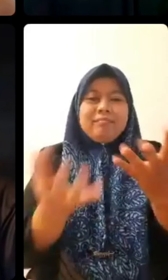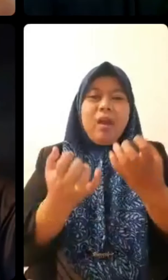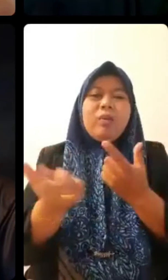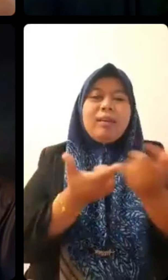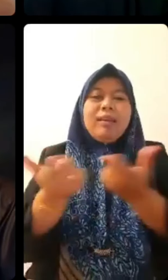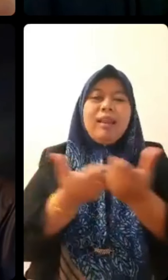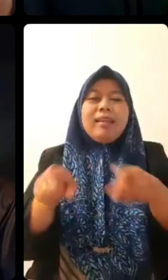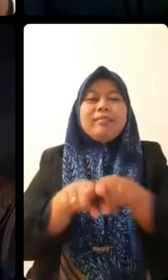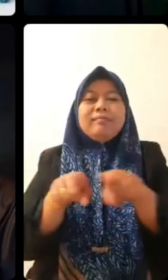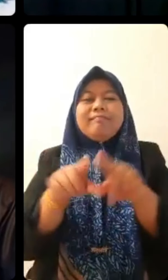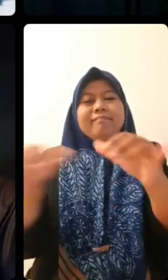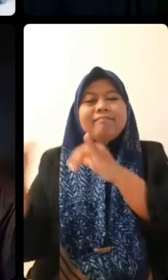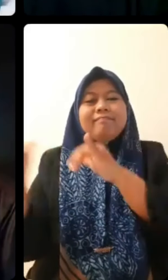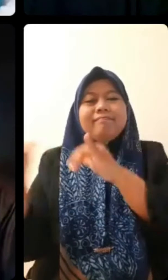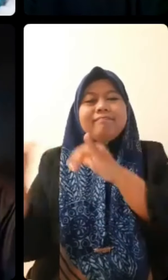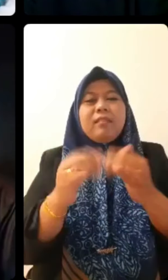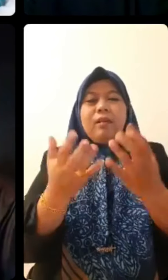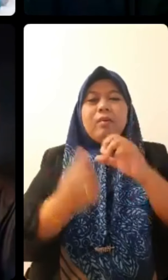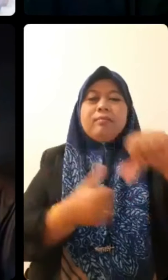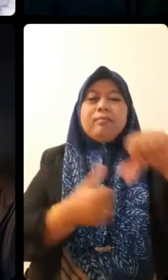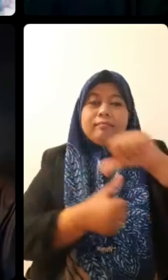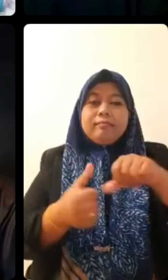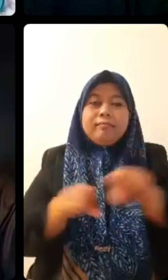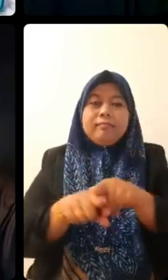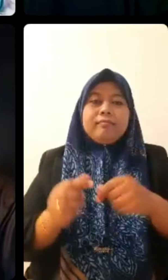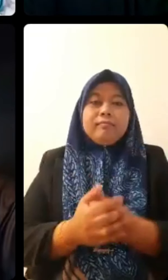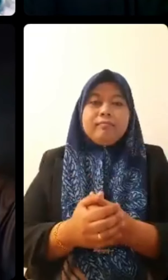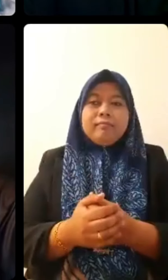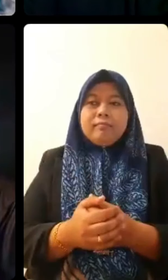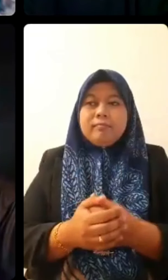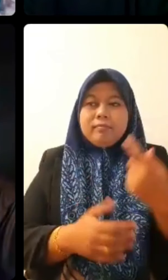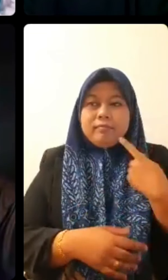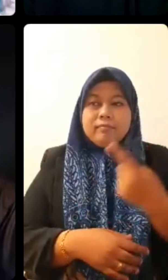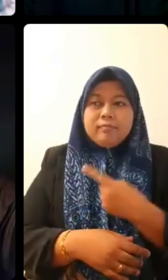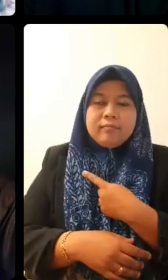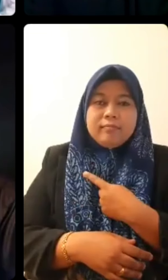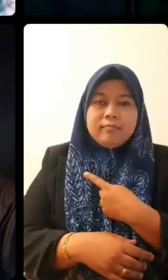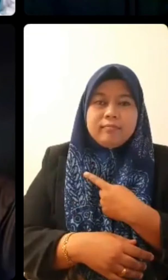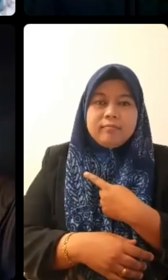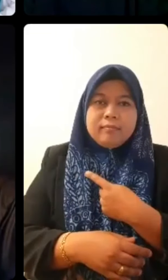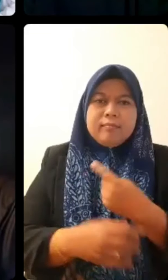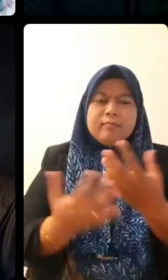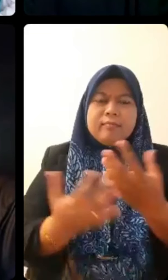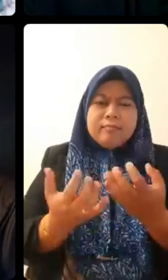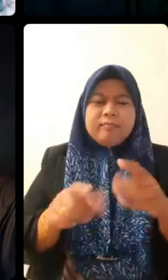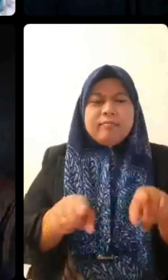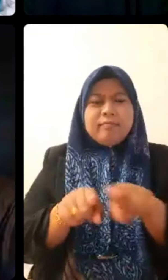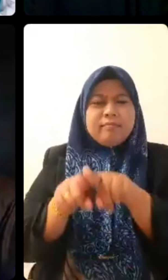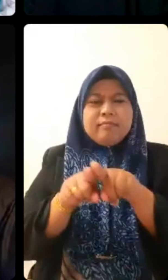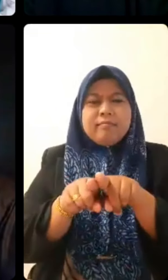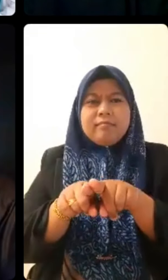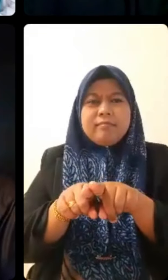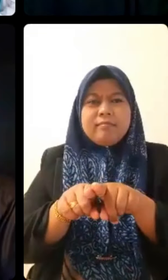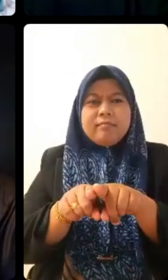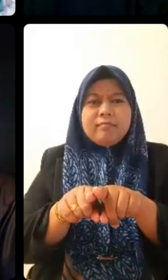ingin bersosial. So, kita kena raikan. Kita sebagai orang golongan tipikal, orang normal, kita kena